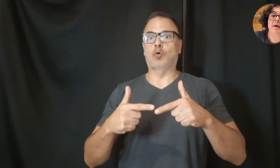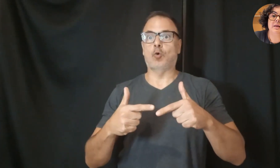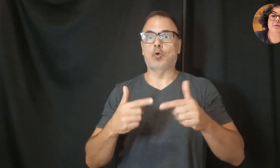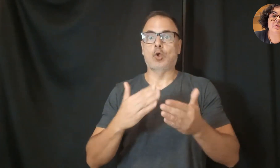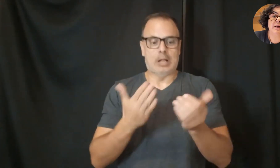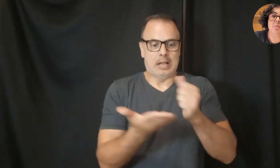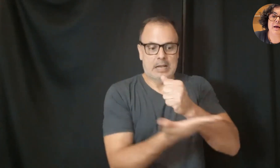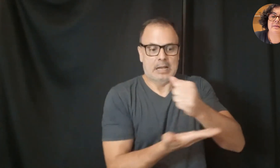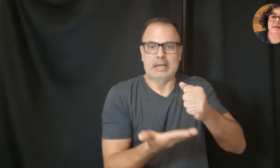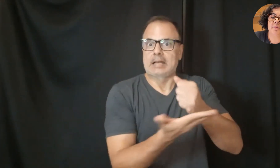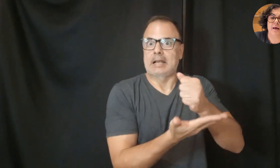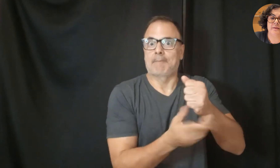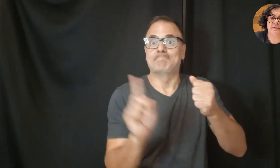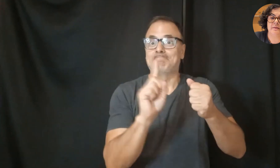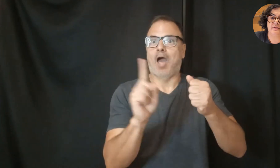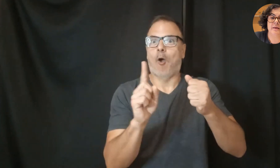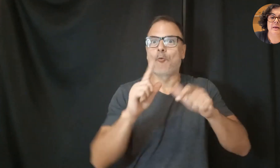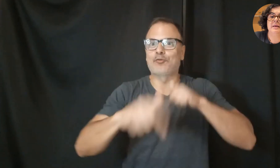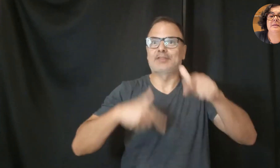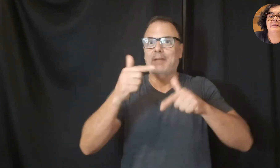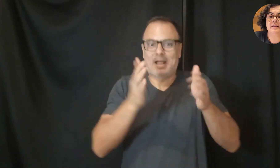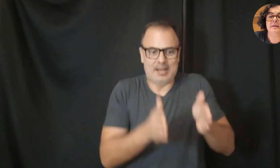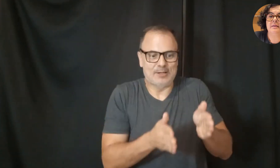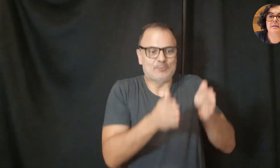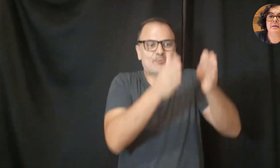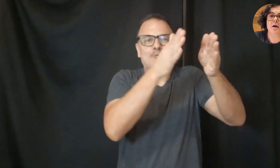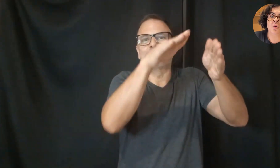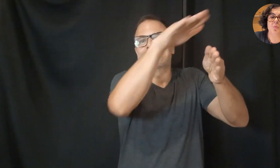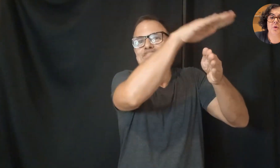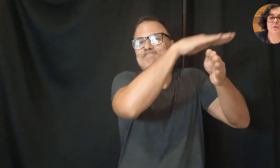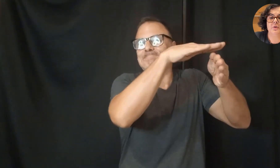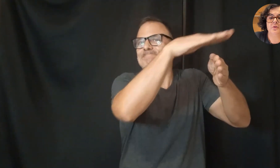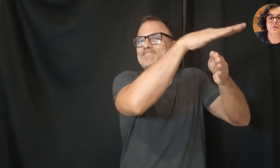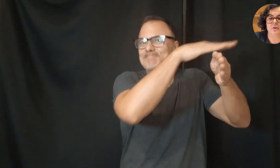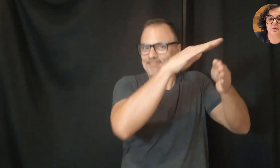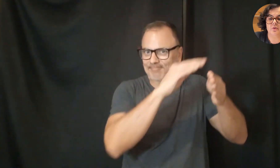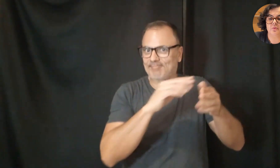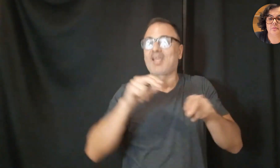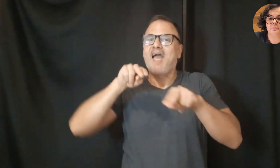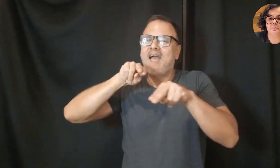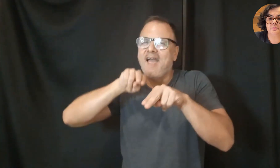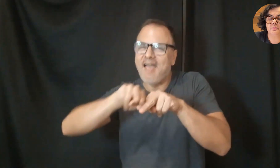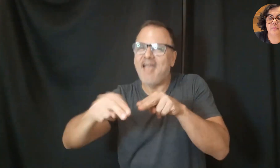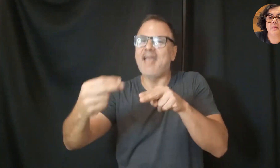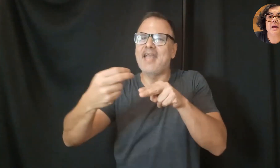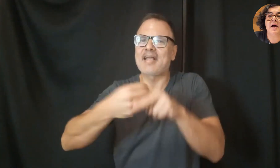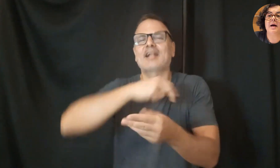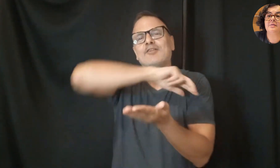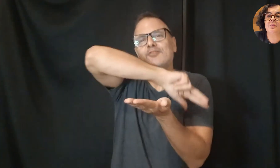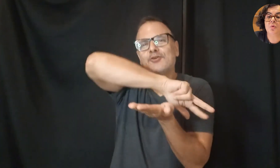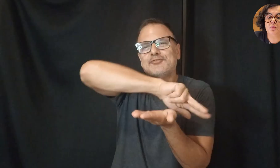trabalhando não mais na base, e sim na cúpula do edifício. As